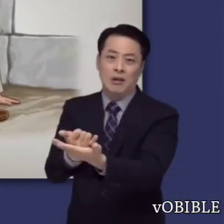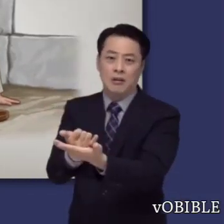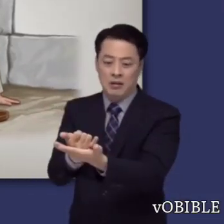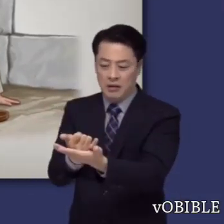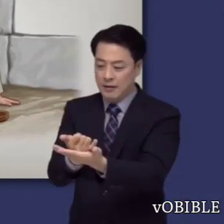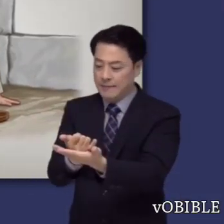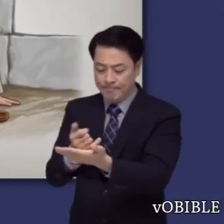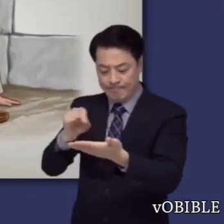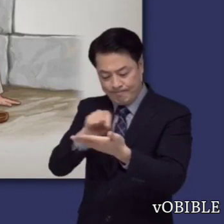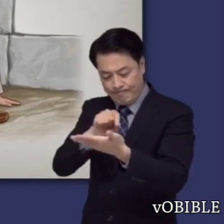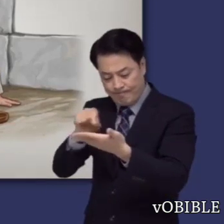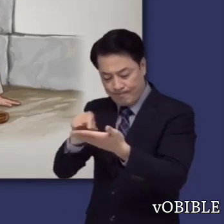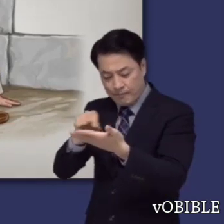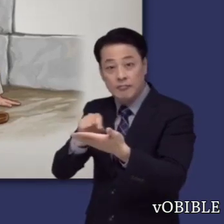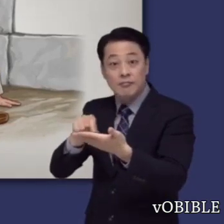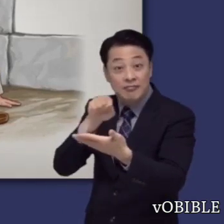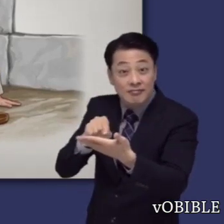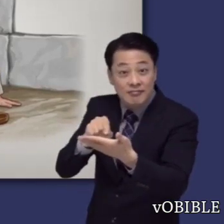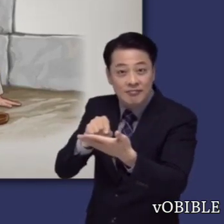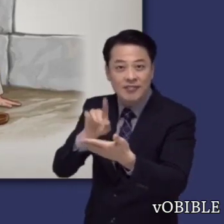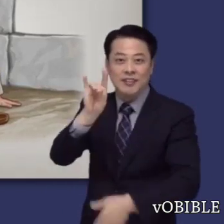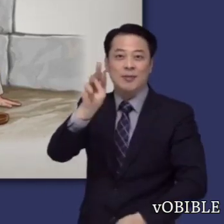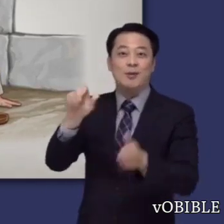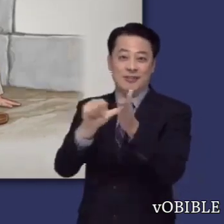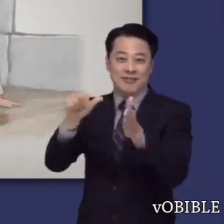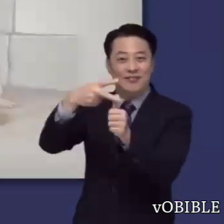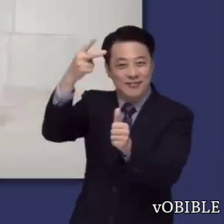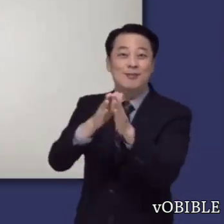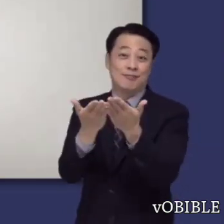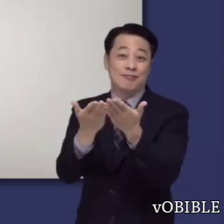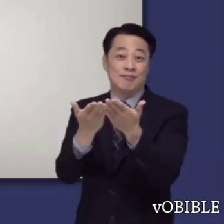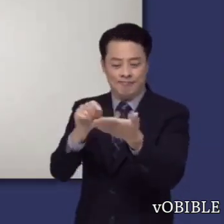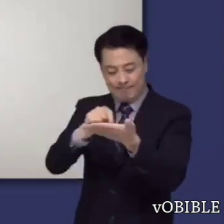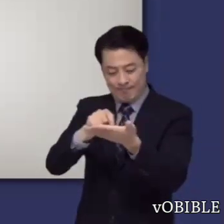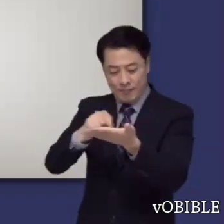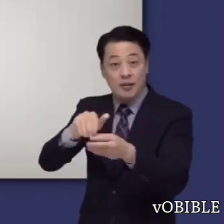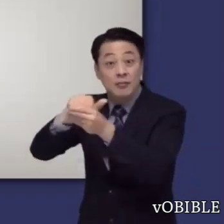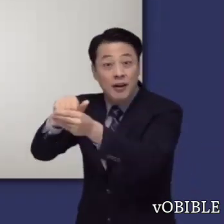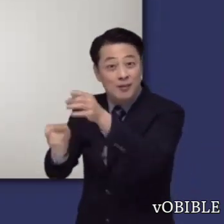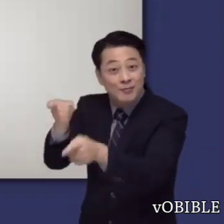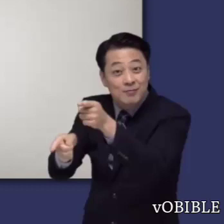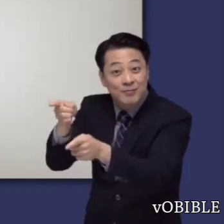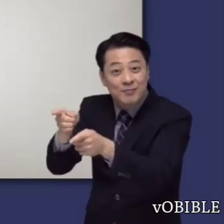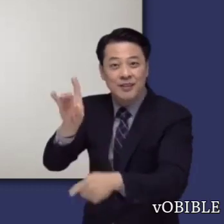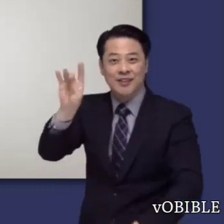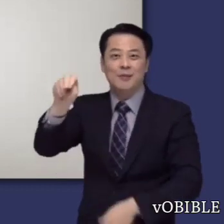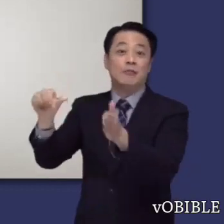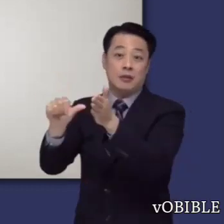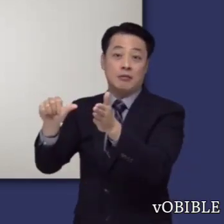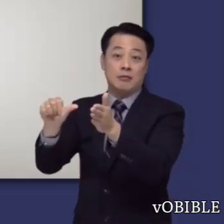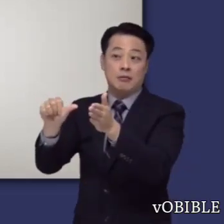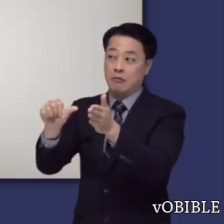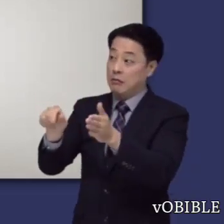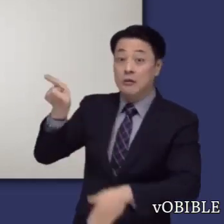不仅被关在牢房，而且即将被处死。保罗写了这封充满温情的信